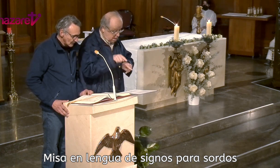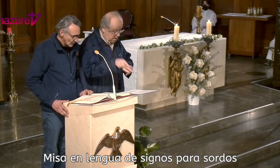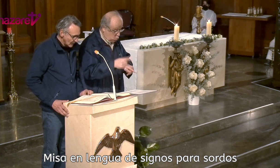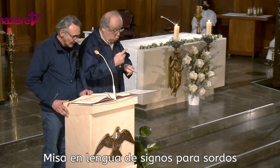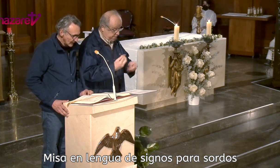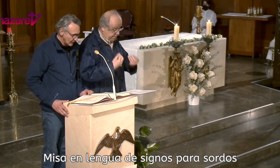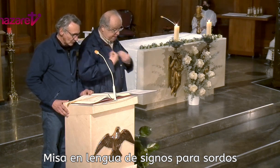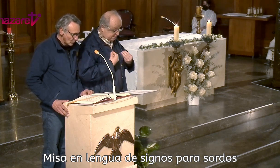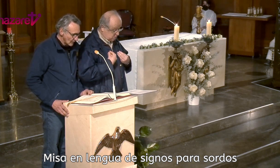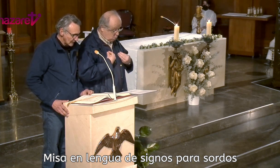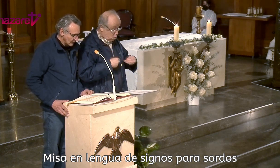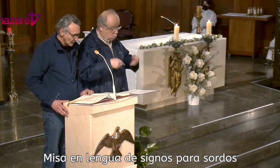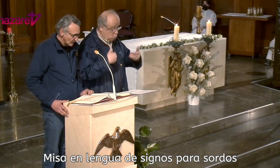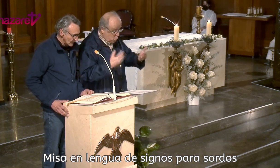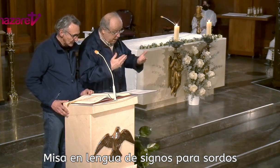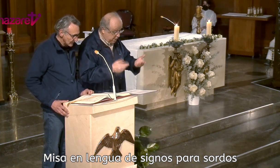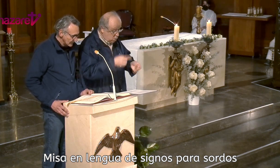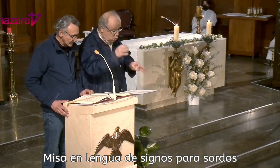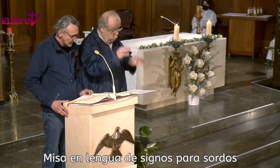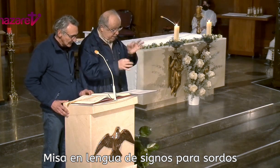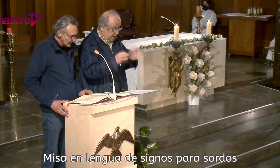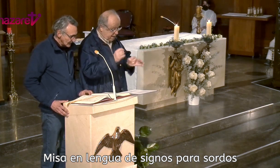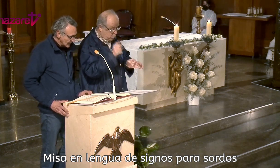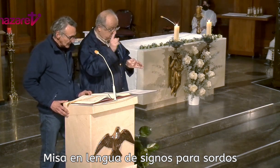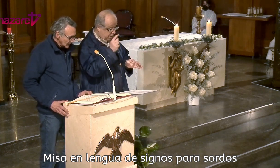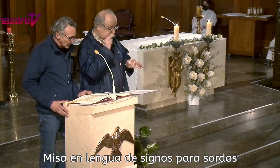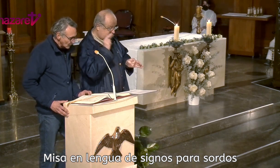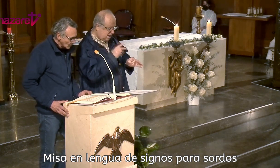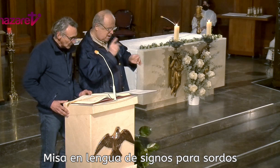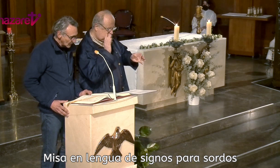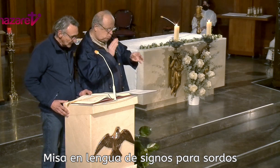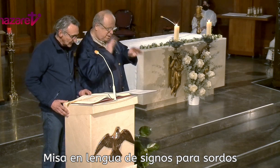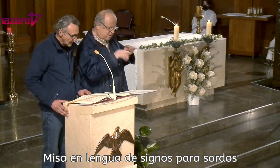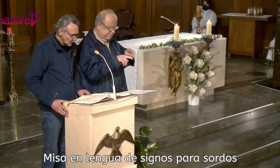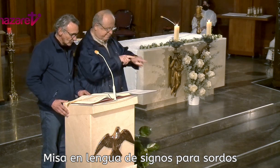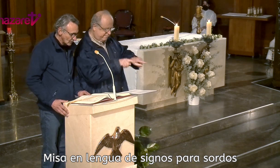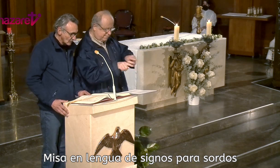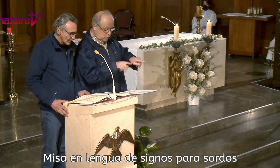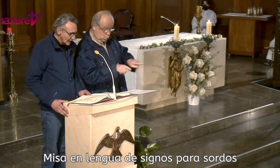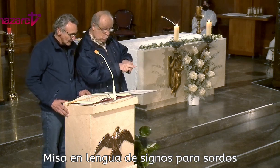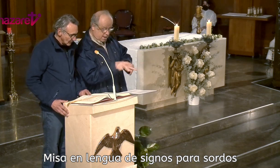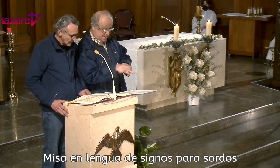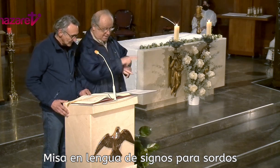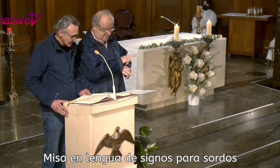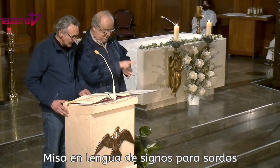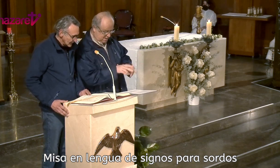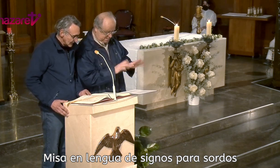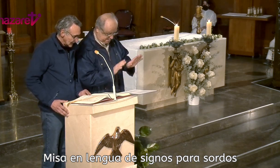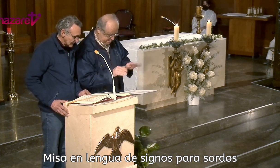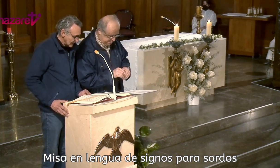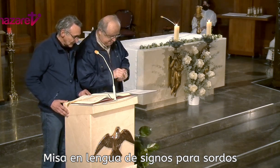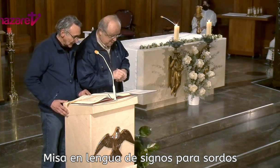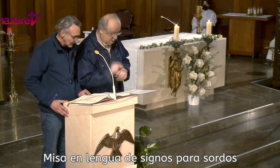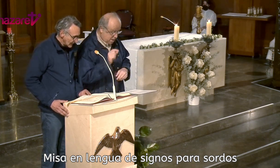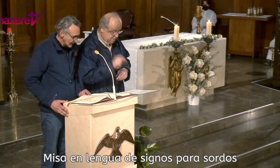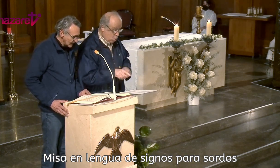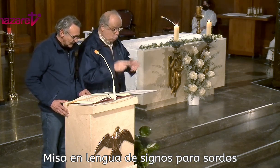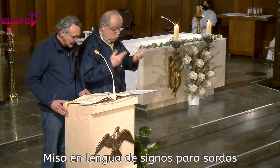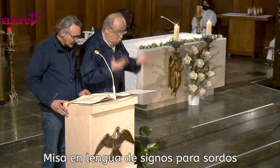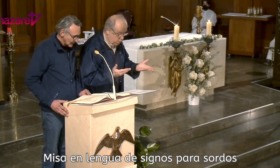probada en su conversación. El fruto revela el cultivo del árbol. Así la palabra revela